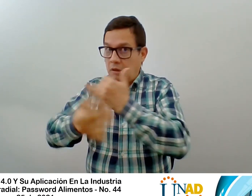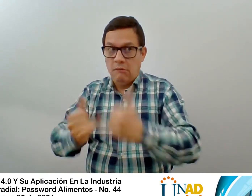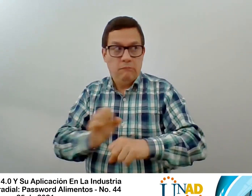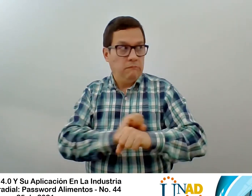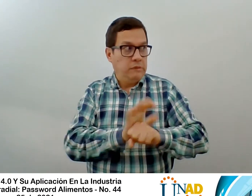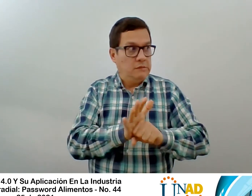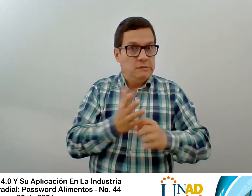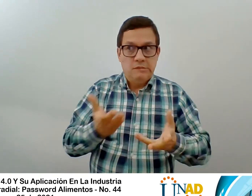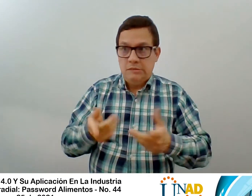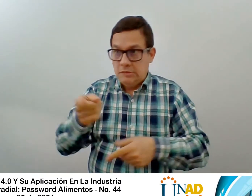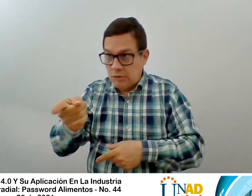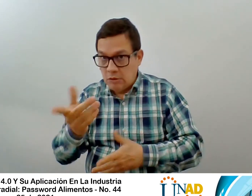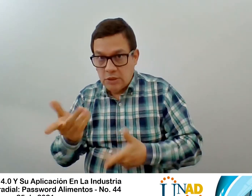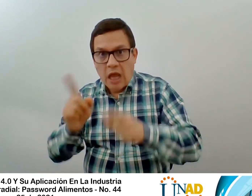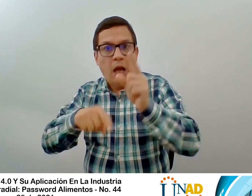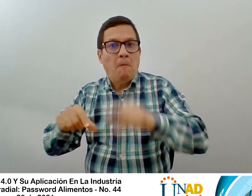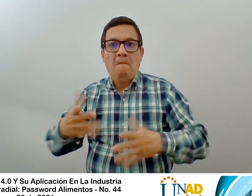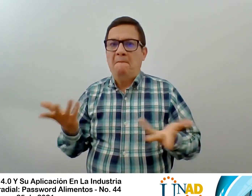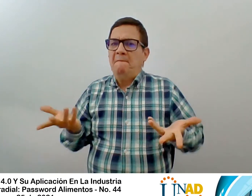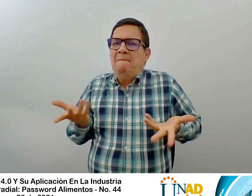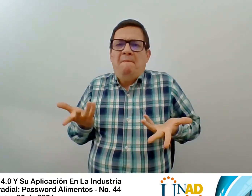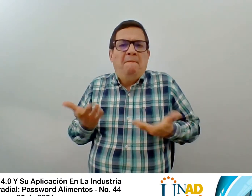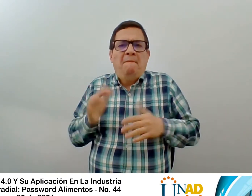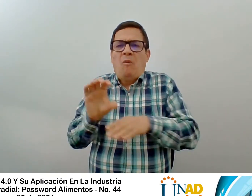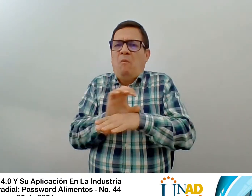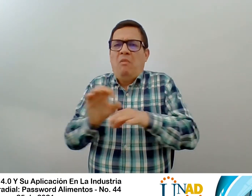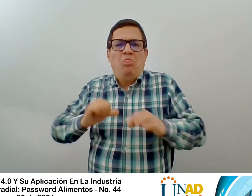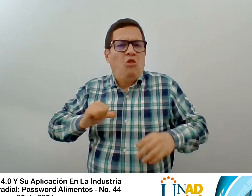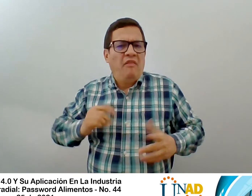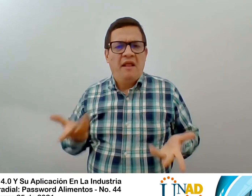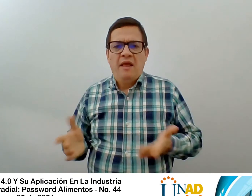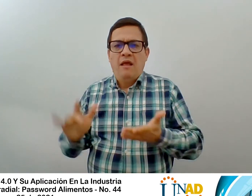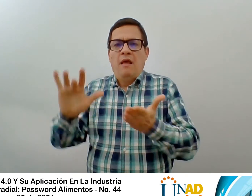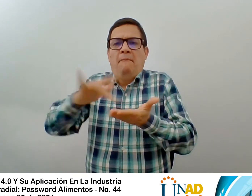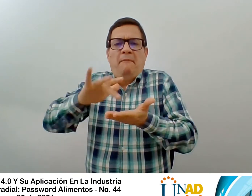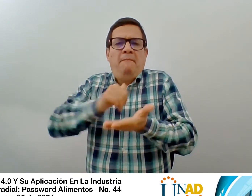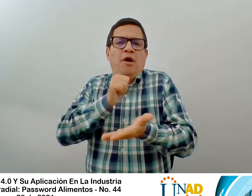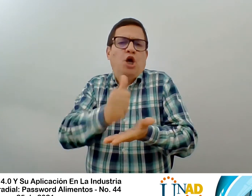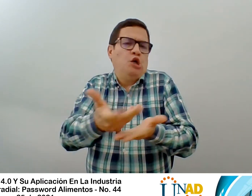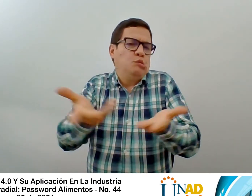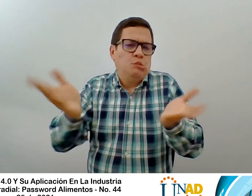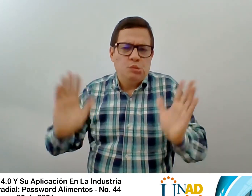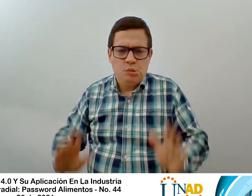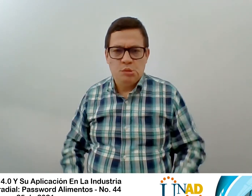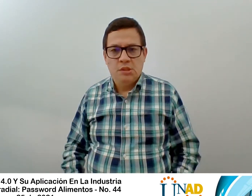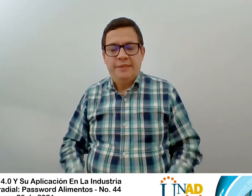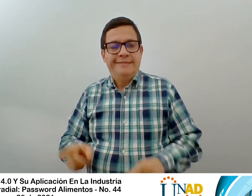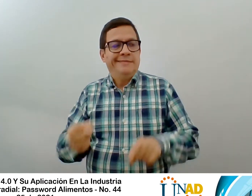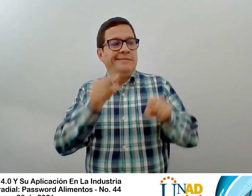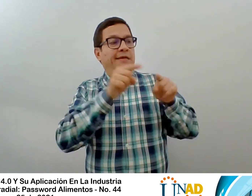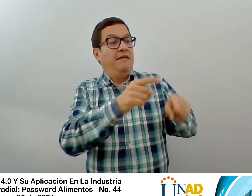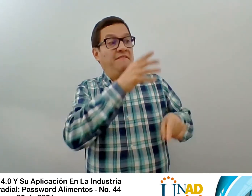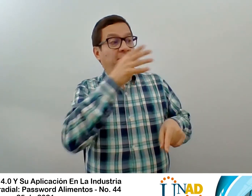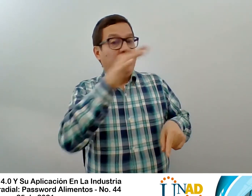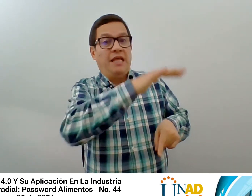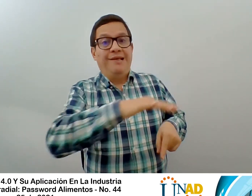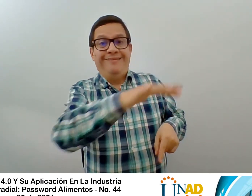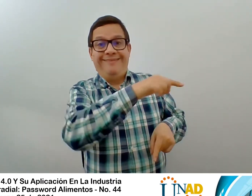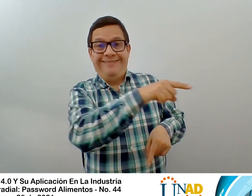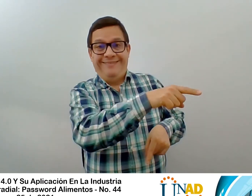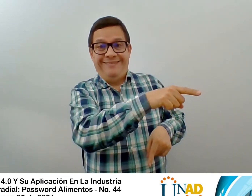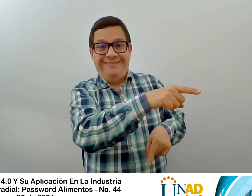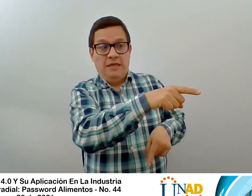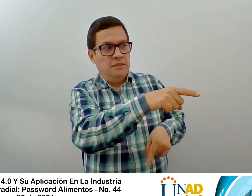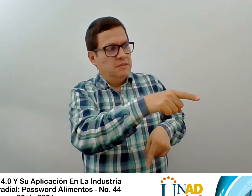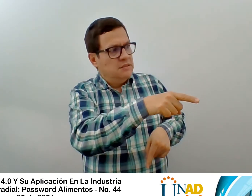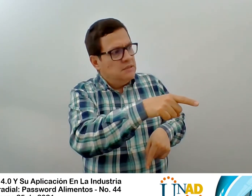escolar tuvieran un acceso a Internet o una tableta. Y asimismo se puede extrapolar a la parte de nuestros campesinos,